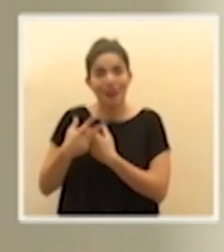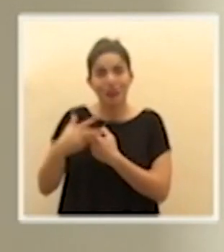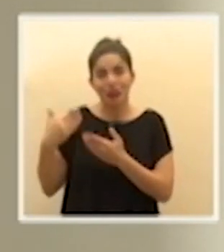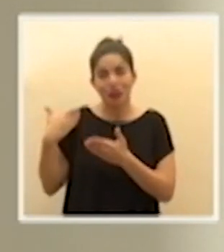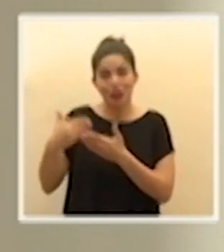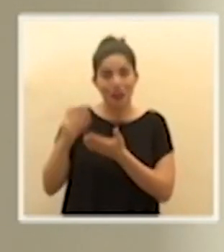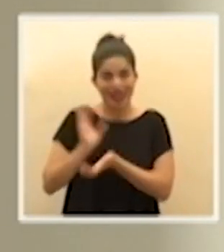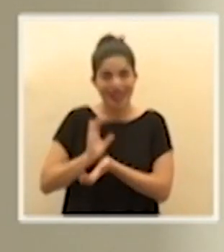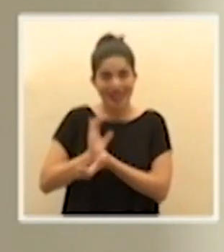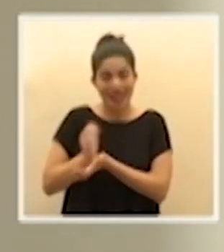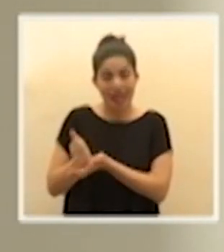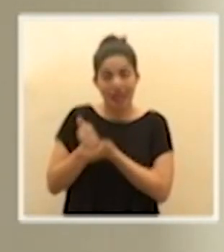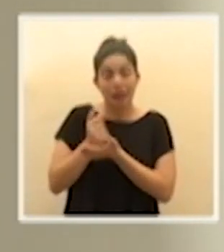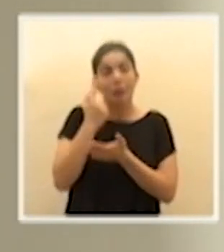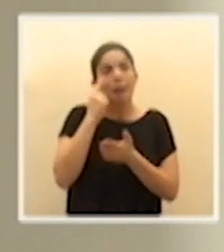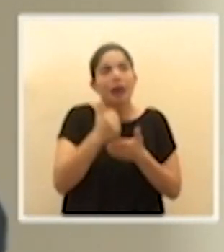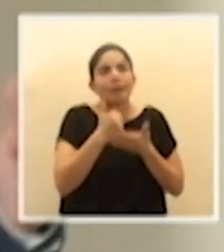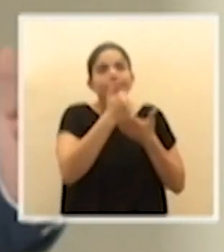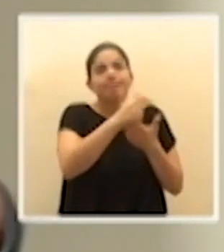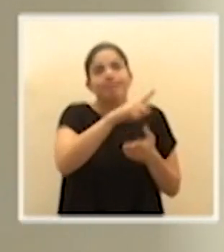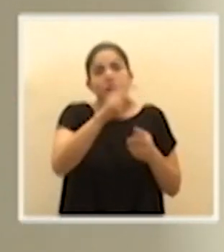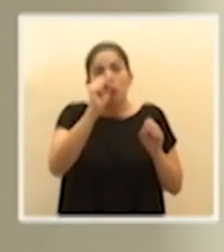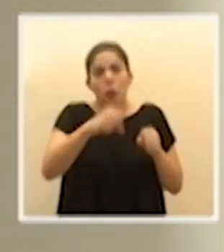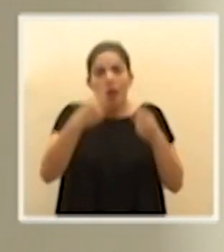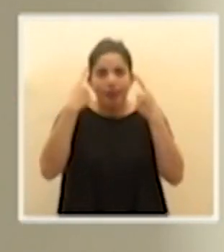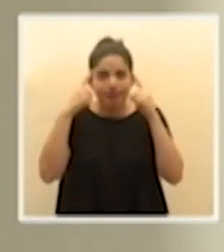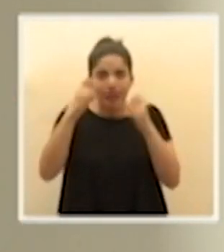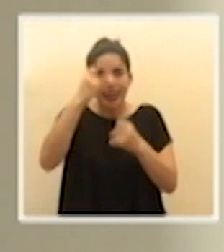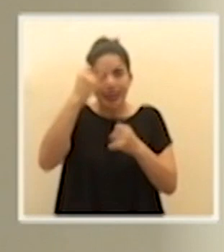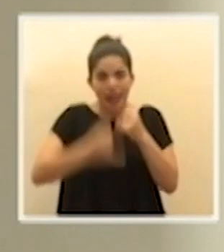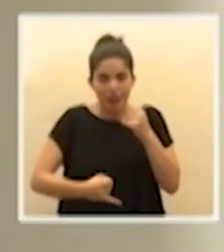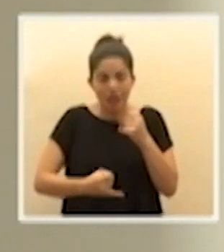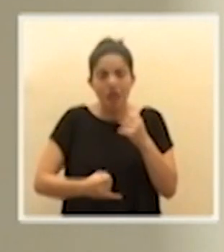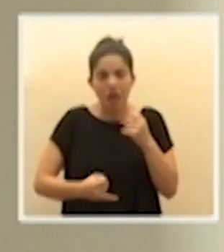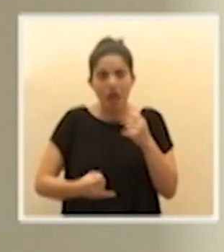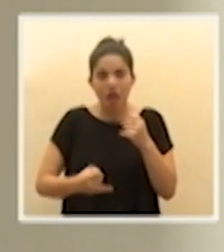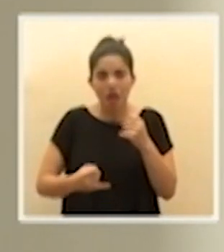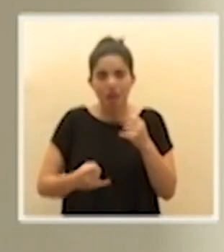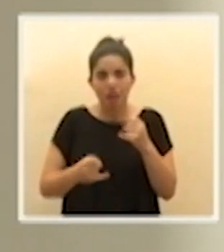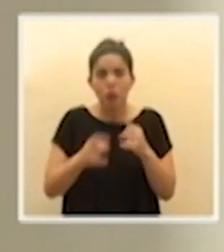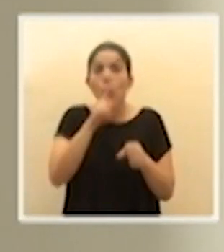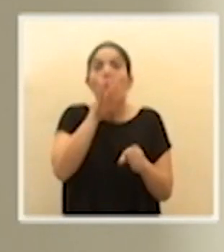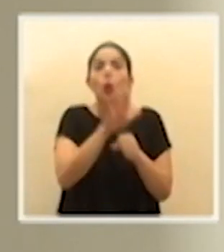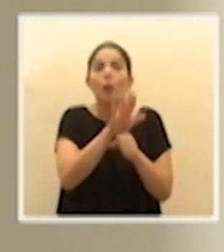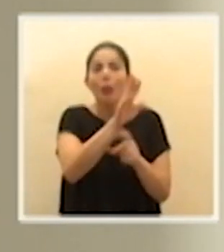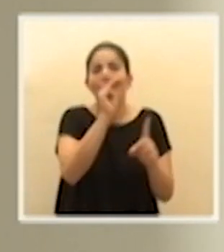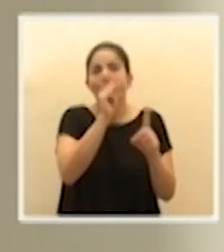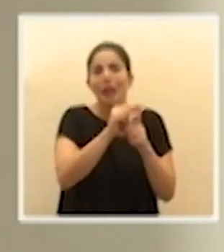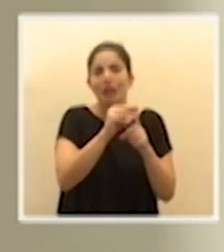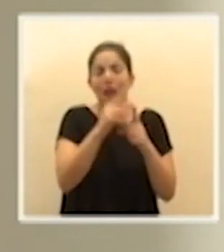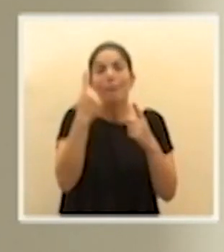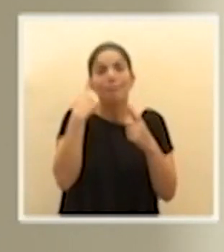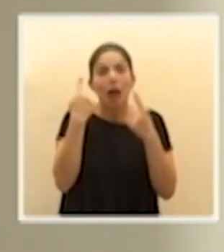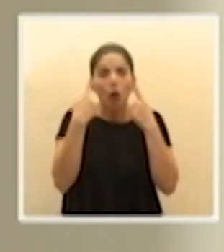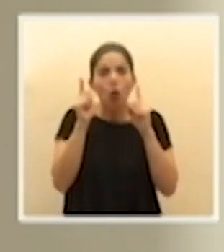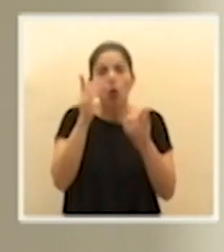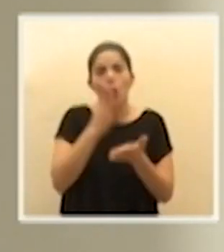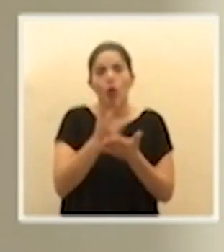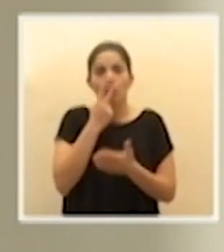estas clínicas para que puedan terminar con cumplir la meta de dejar de fumar.